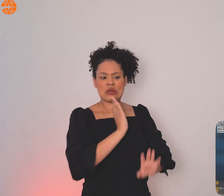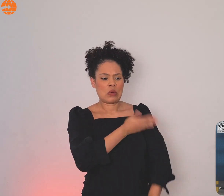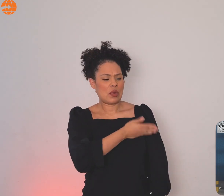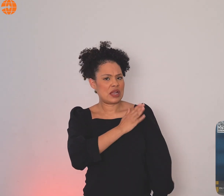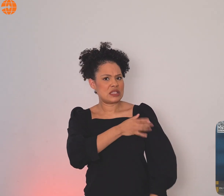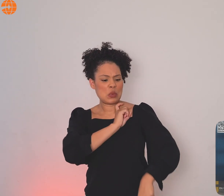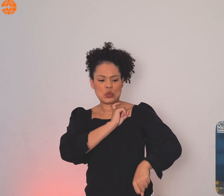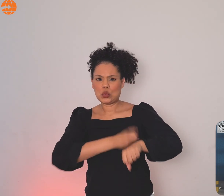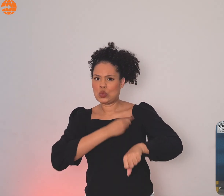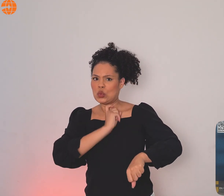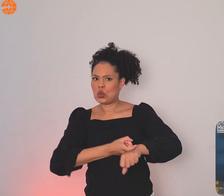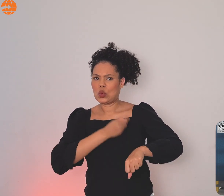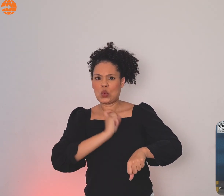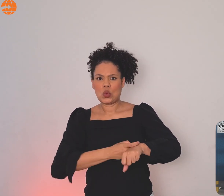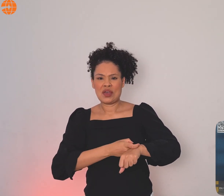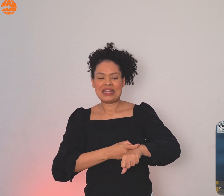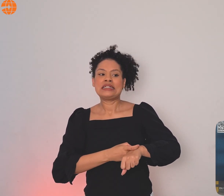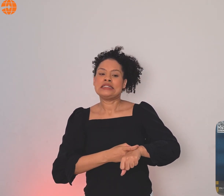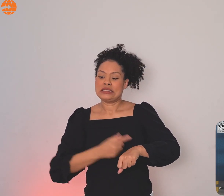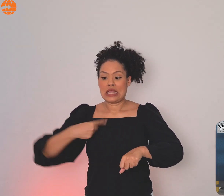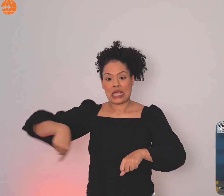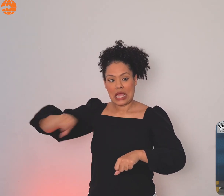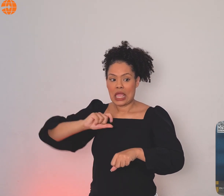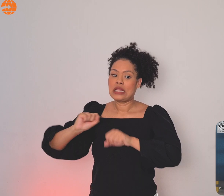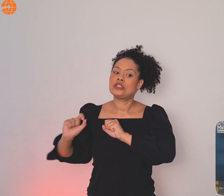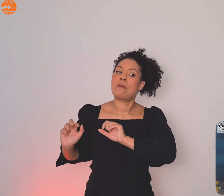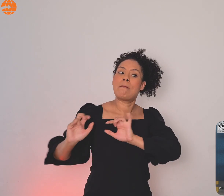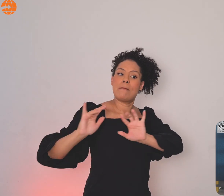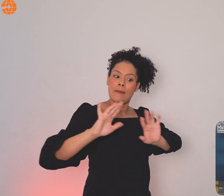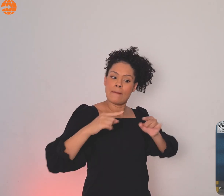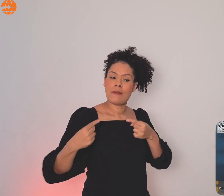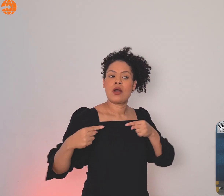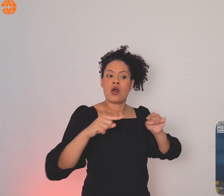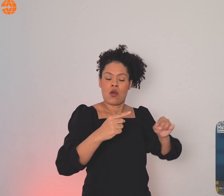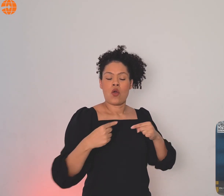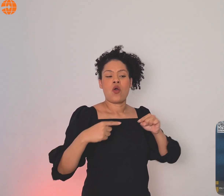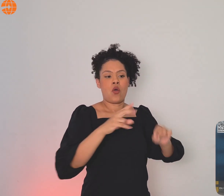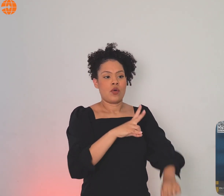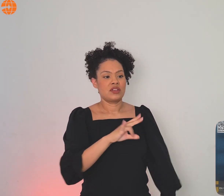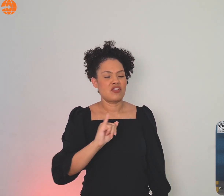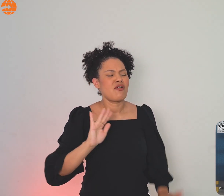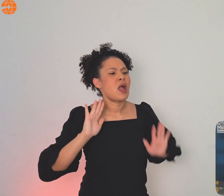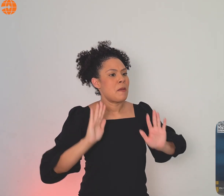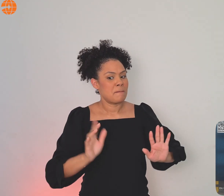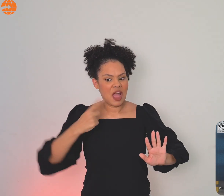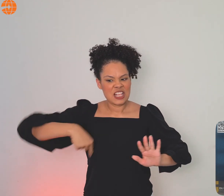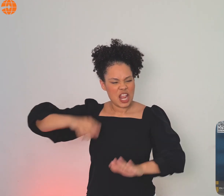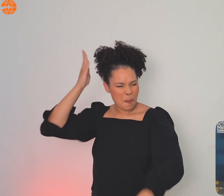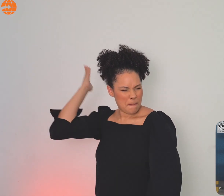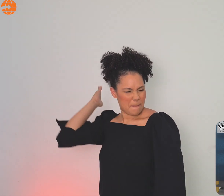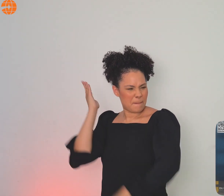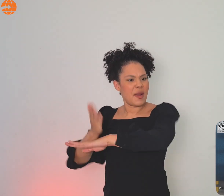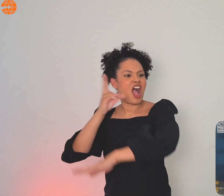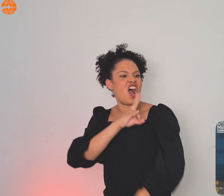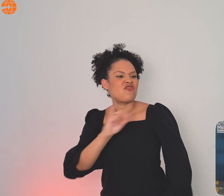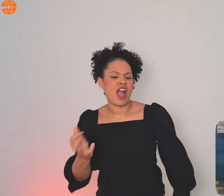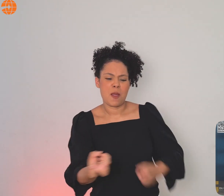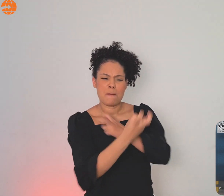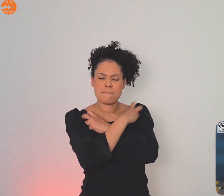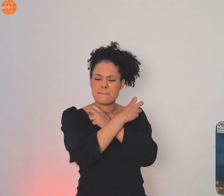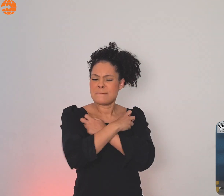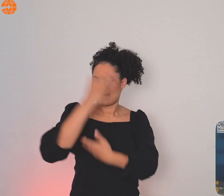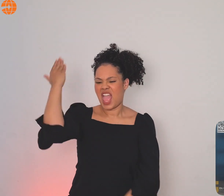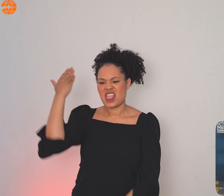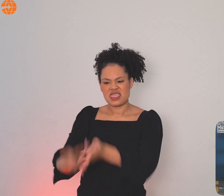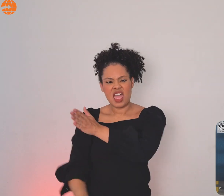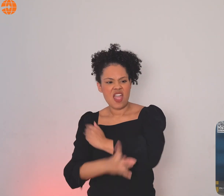egípcios, e eles os perseguirão. E serei glorificado com a derrota do Faraó e de todo o seu